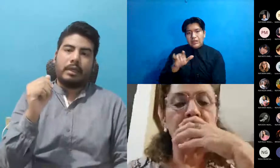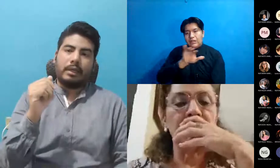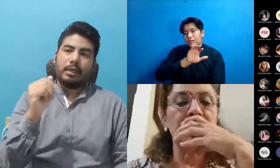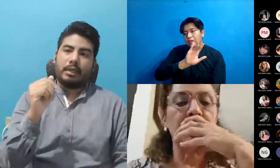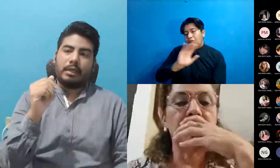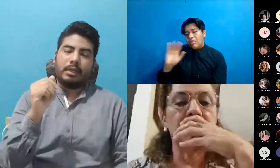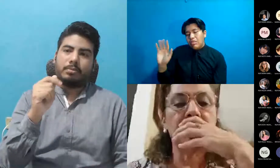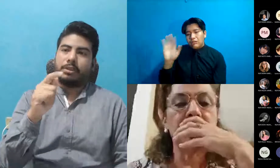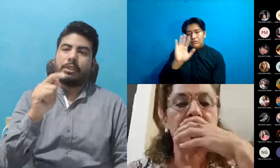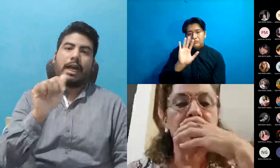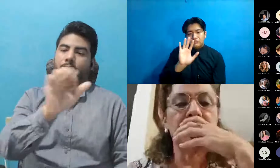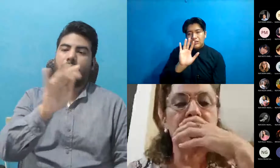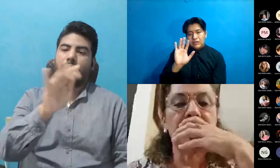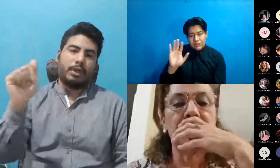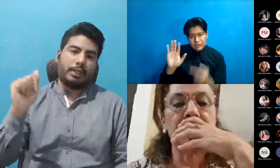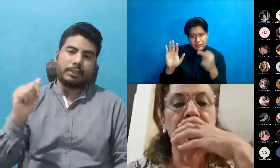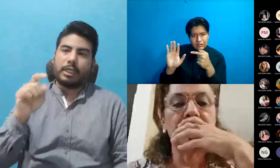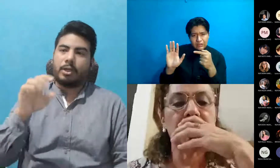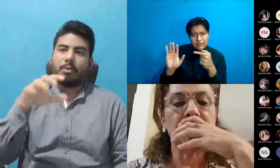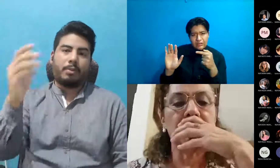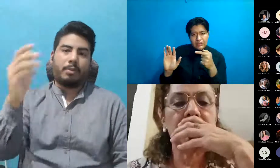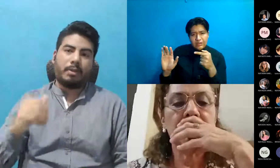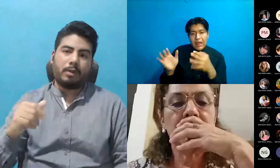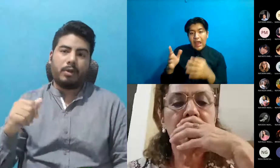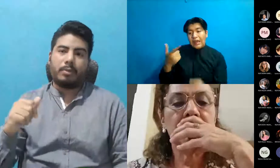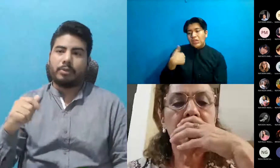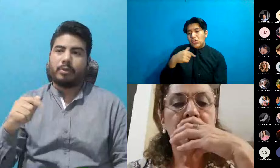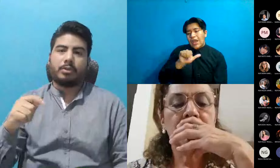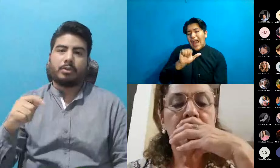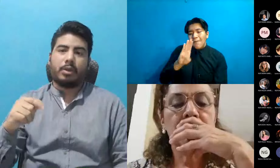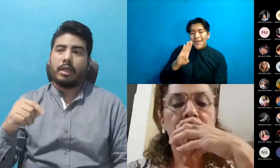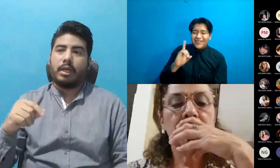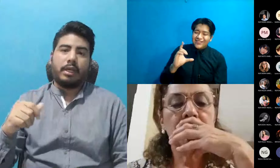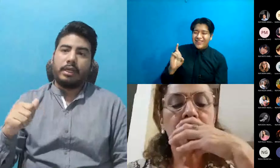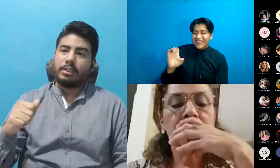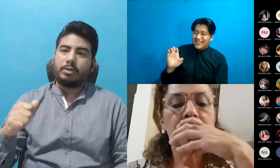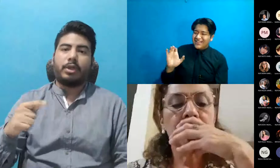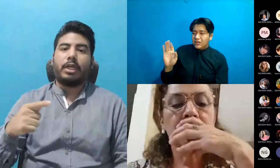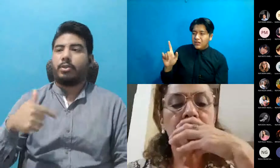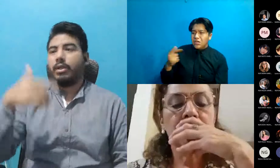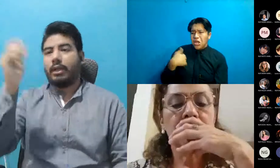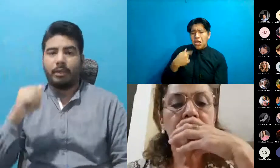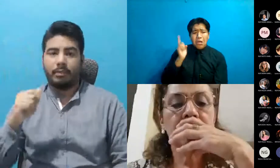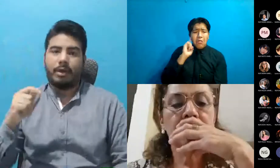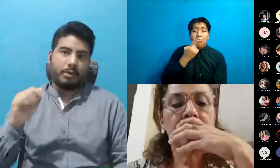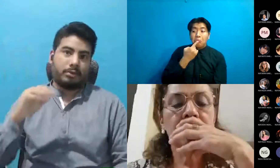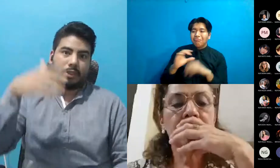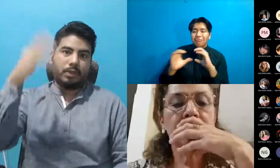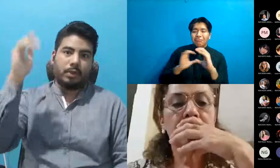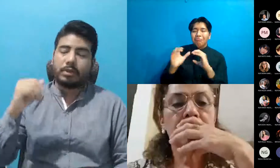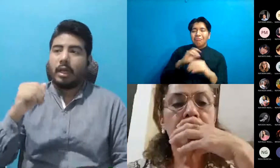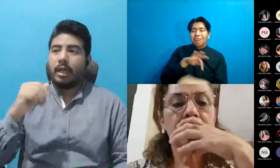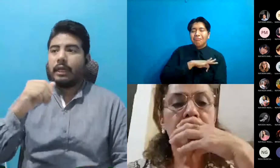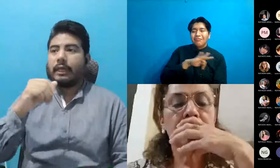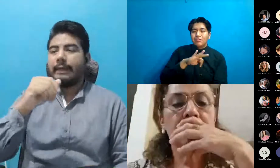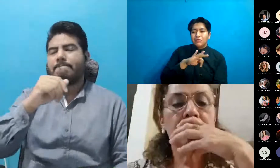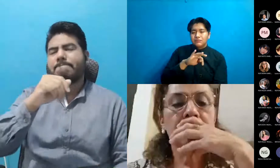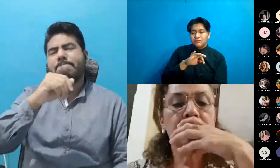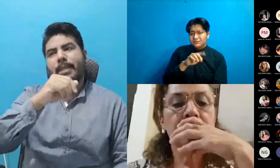simplemente, pues ya con esto era necesario para poder hablar con una persona sorda y listo, ya soy intérprete, por ejemplo, escuchaba